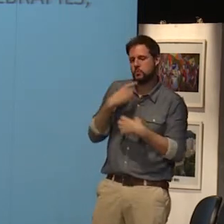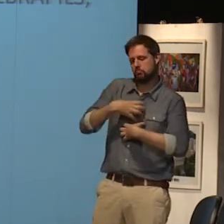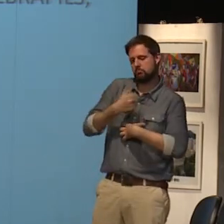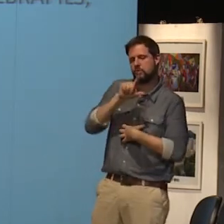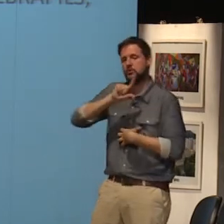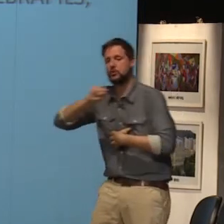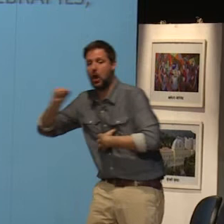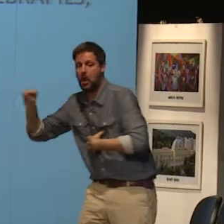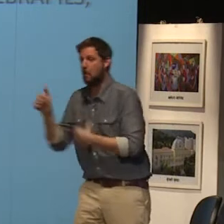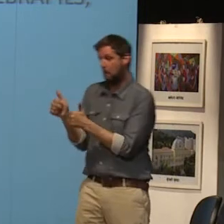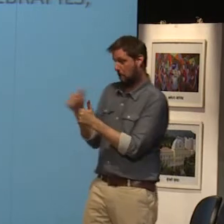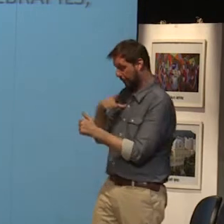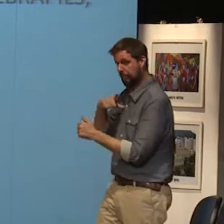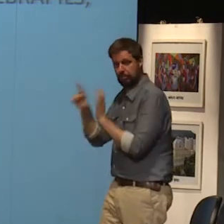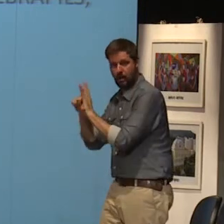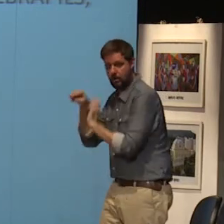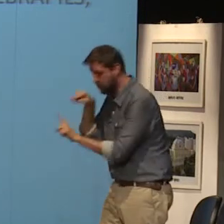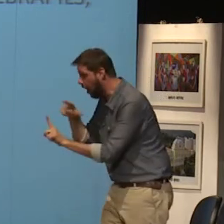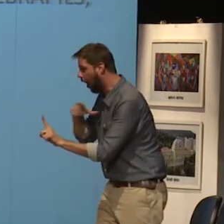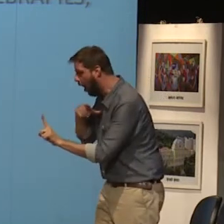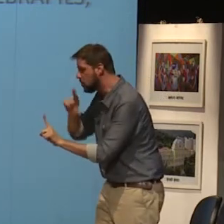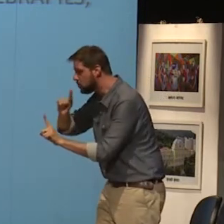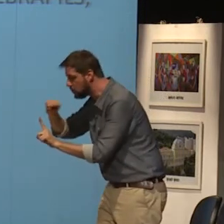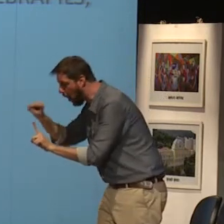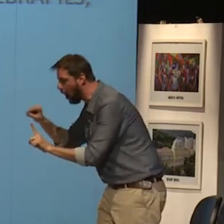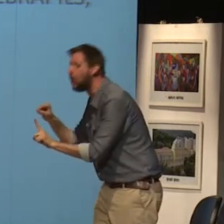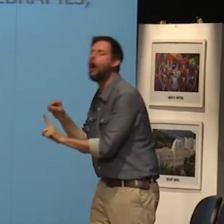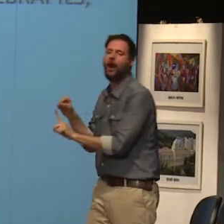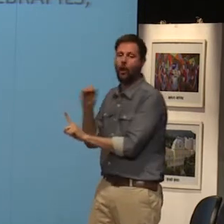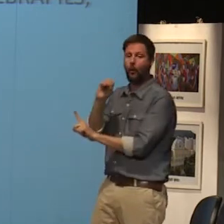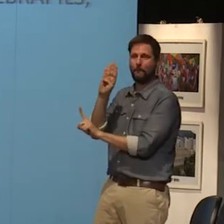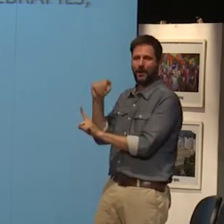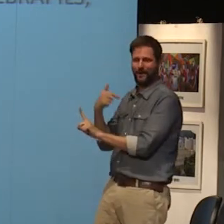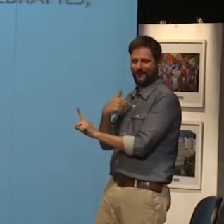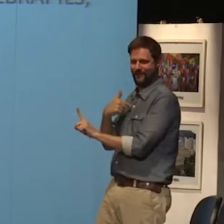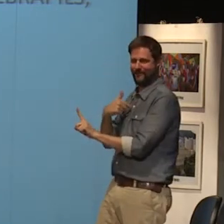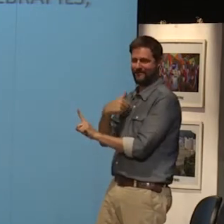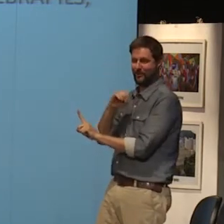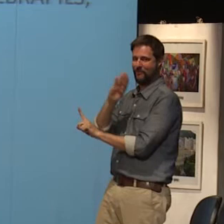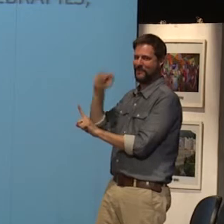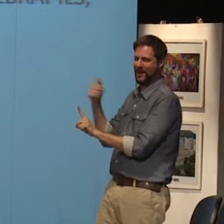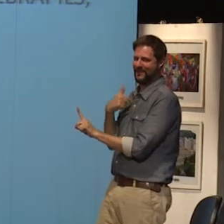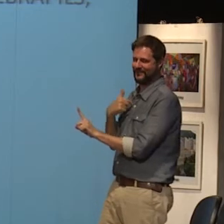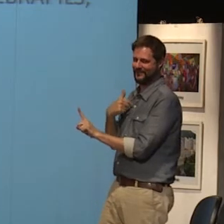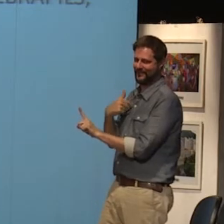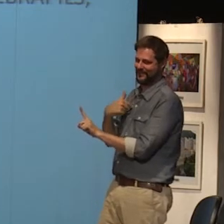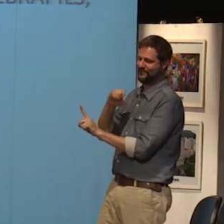significa que você pode escolher também. Não precisa ser só a inclusão, pode ser outro tipo de escola, como a escola bilíngue. Ah, que bom. Então, eu